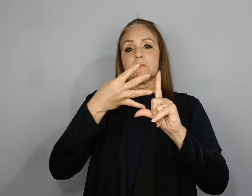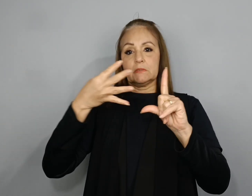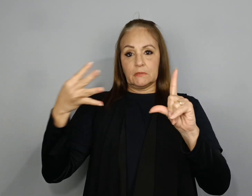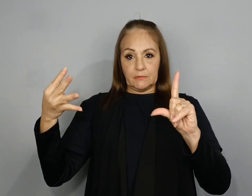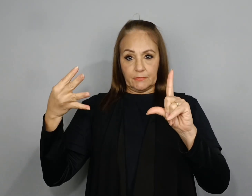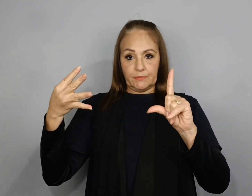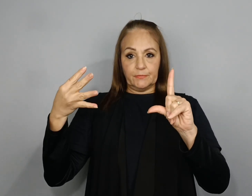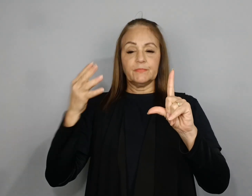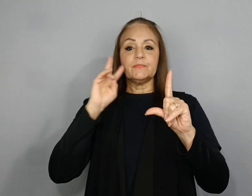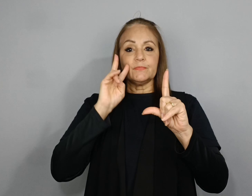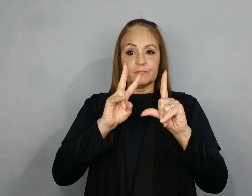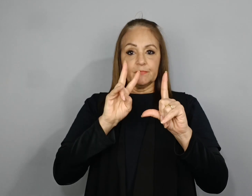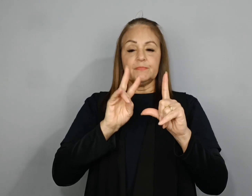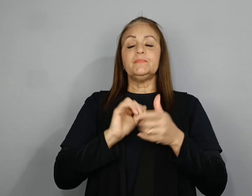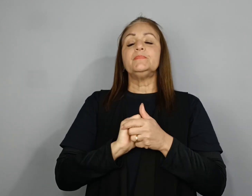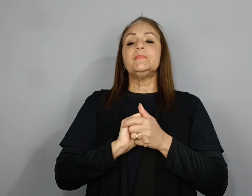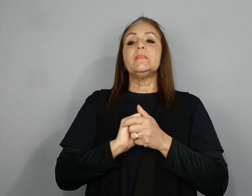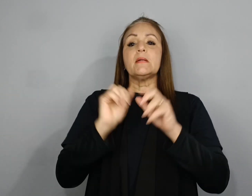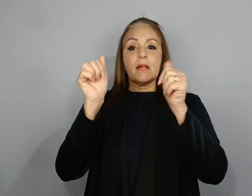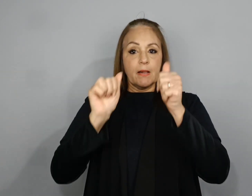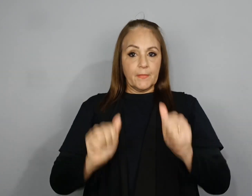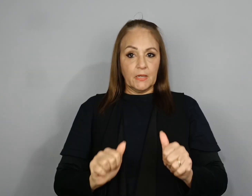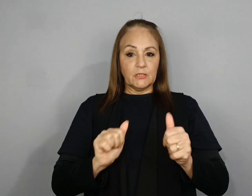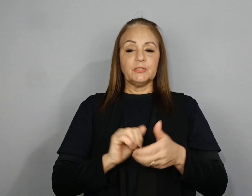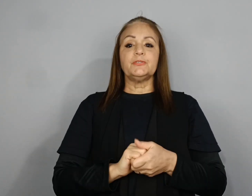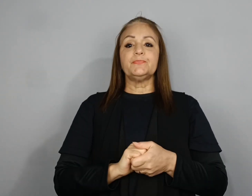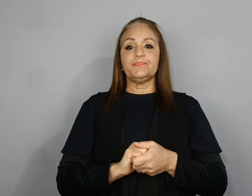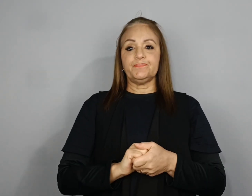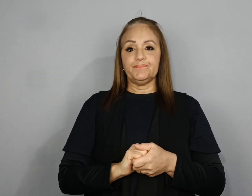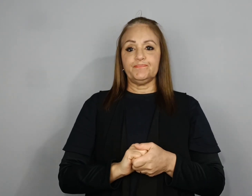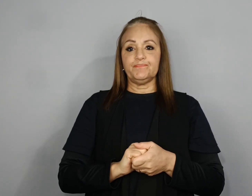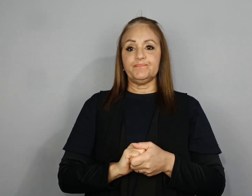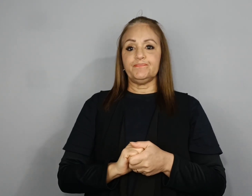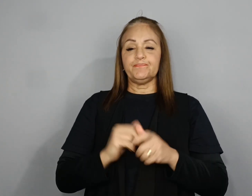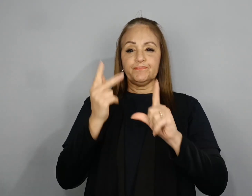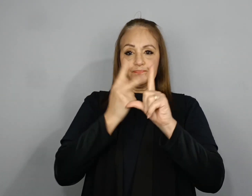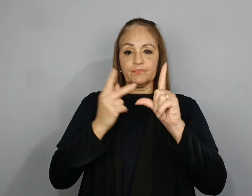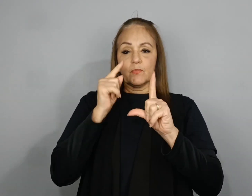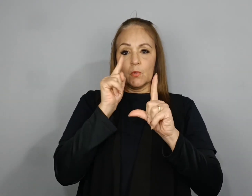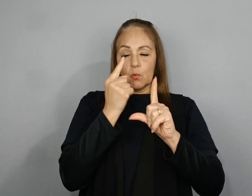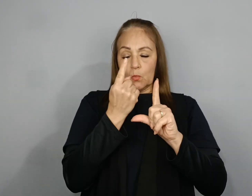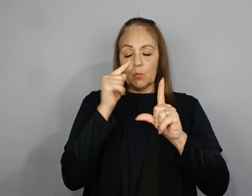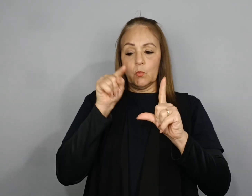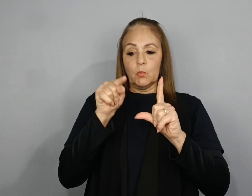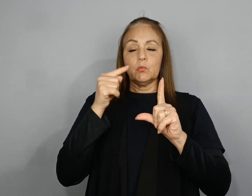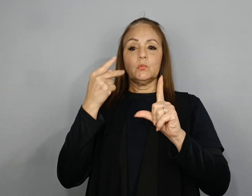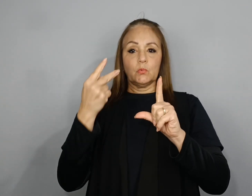Verificar imagem. Figura 1.2, gráfico de barras.